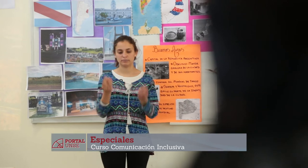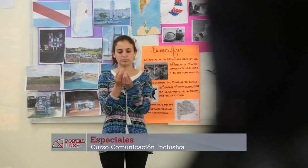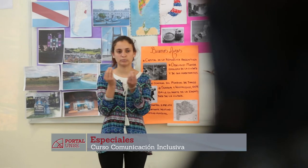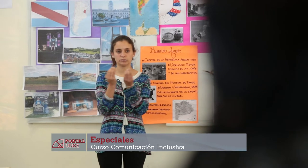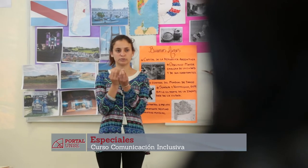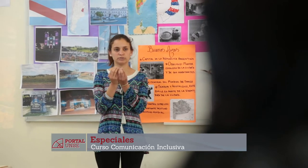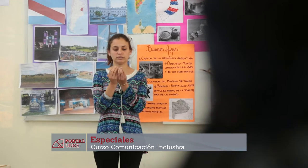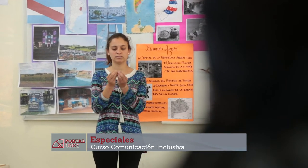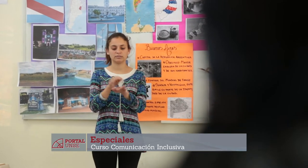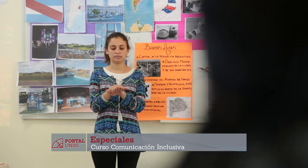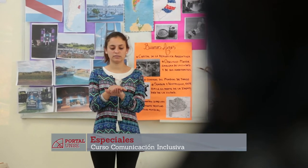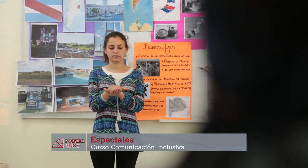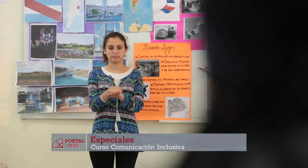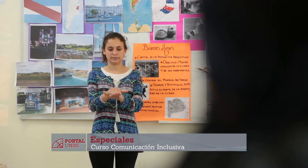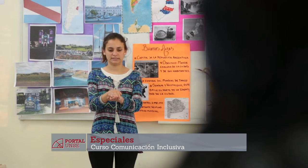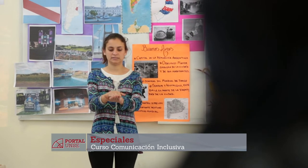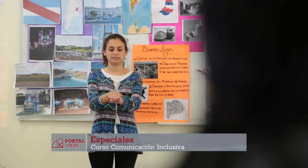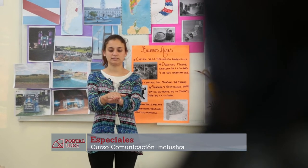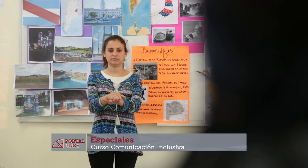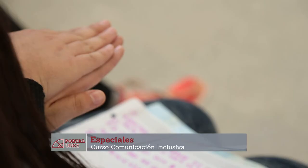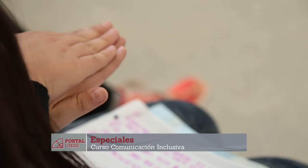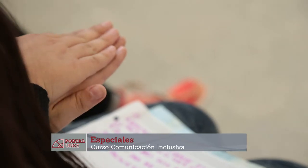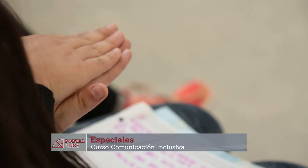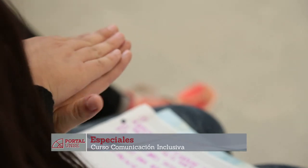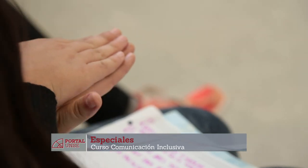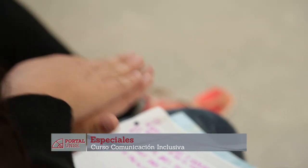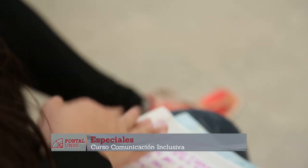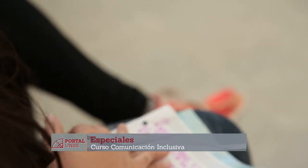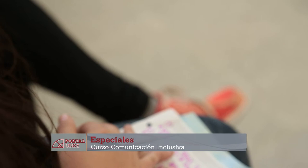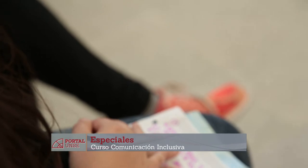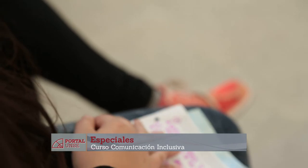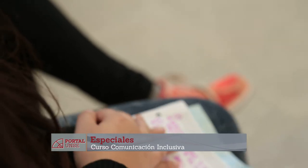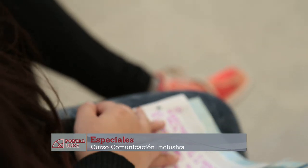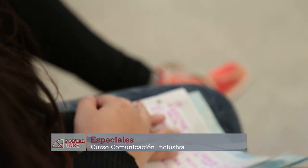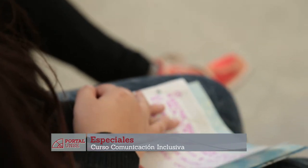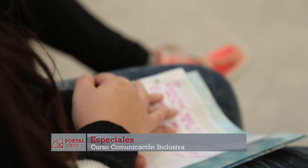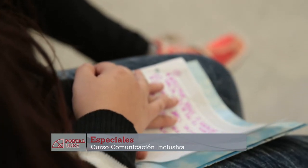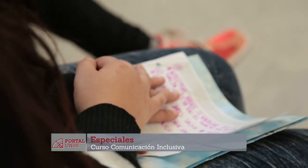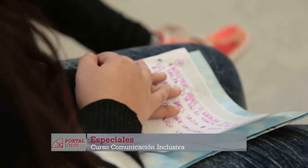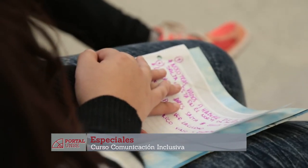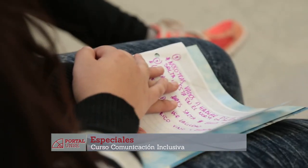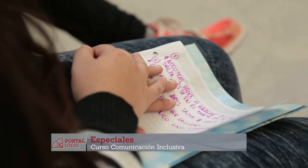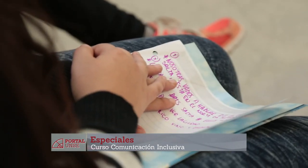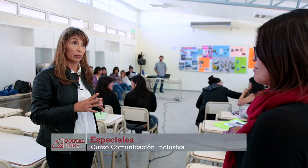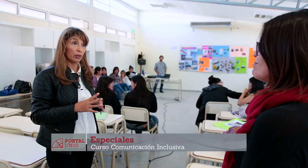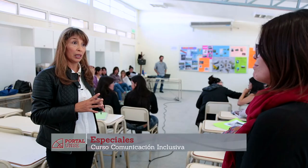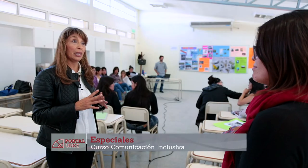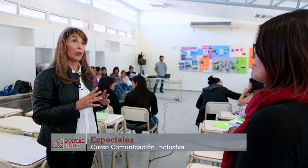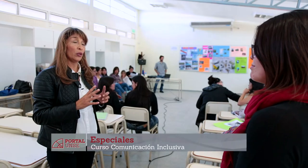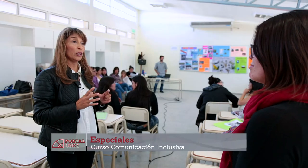cuando vamos a dar el examen o si no cuando vamos a un coro. Para el coro es todo negro y guantes blancos, que ya hemos hecho